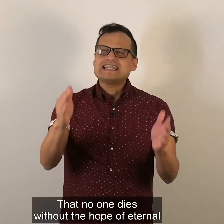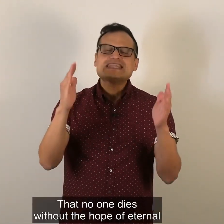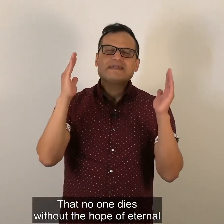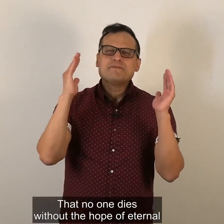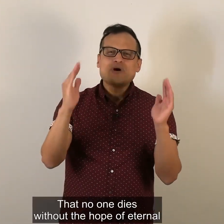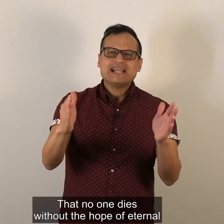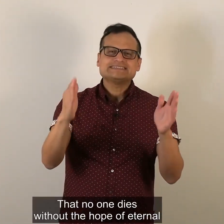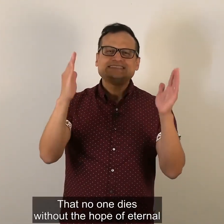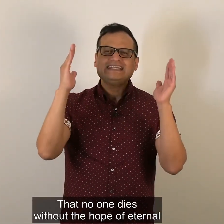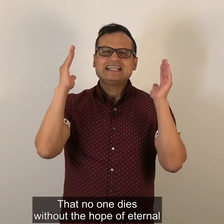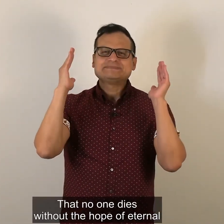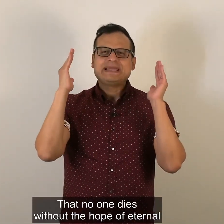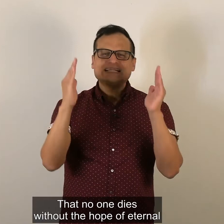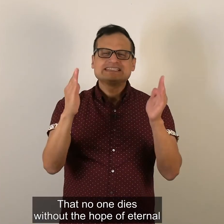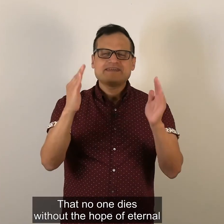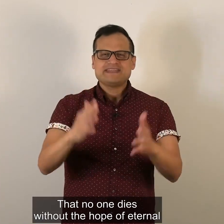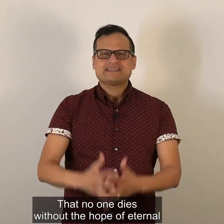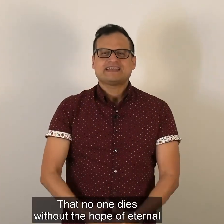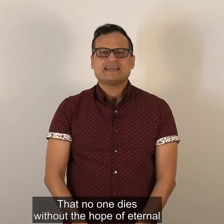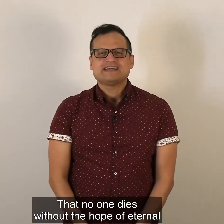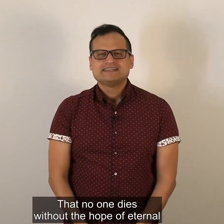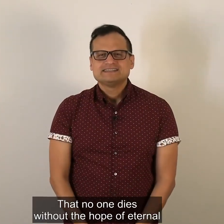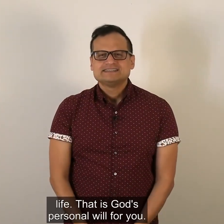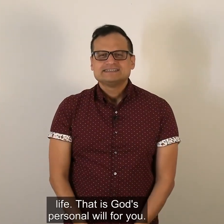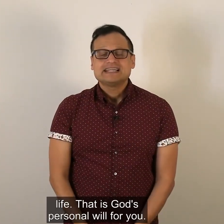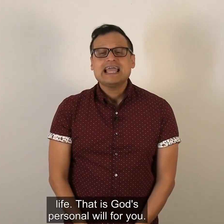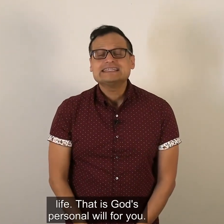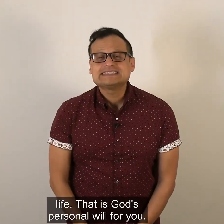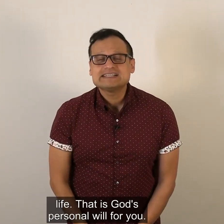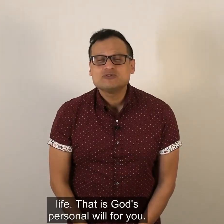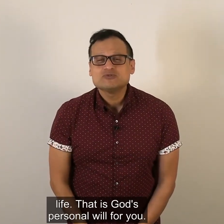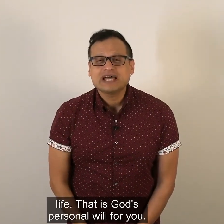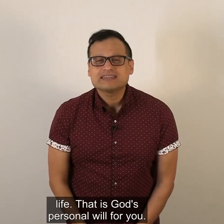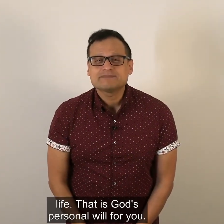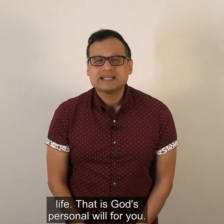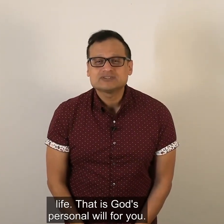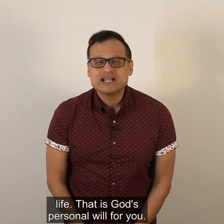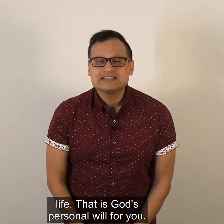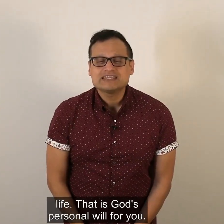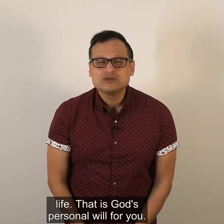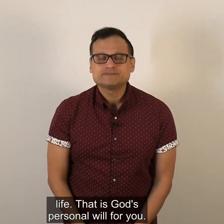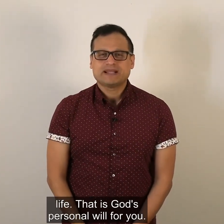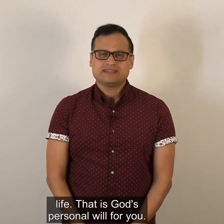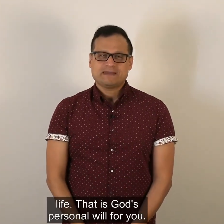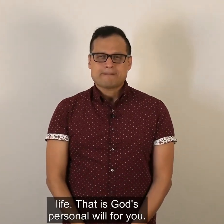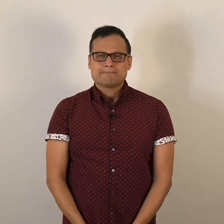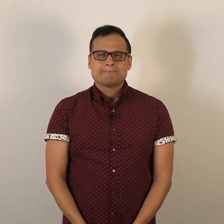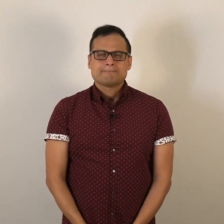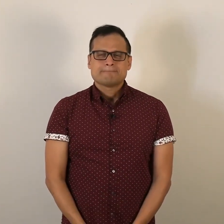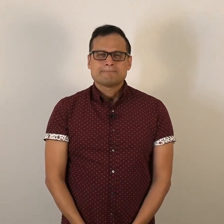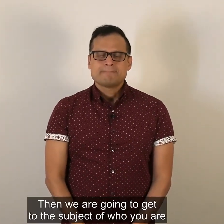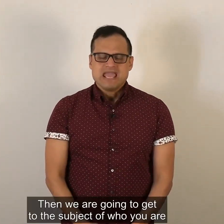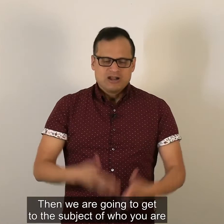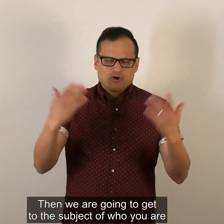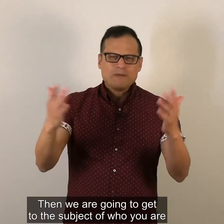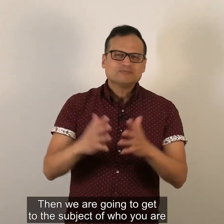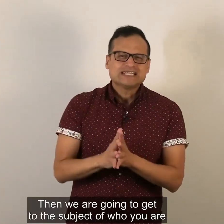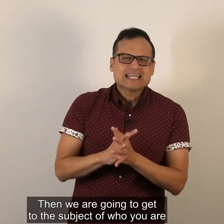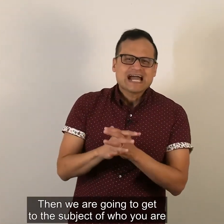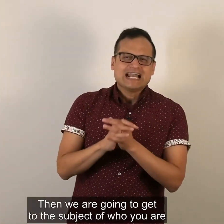nadie muera sin la esperanza de vida eterna. Esa es la voluntad personal de Dios para ti. Luego vamos a llegar al